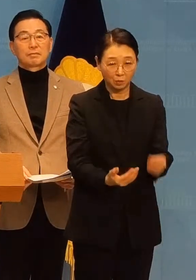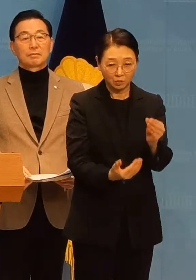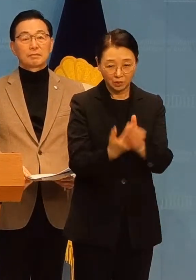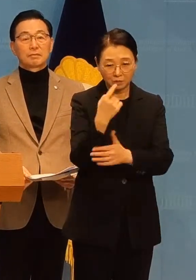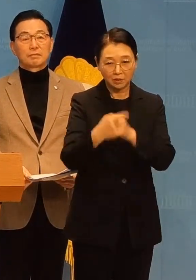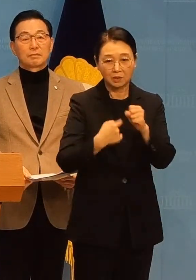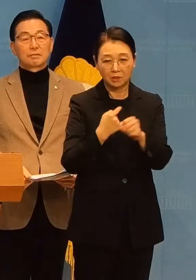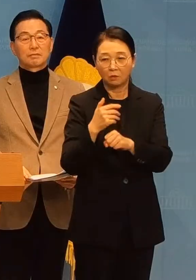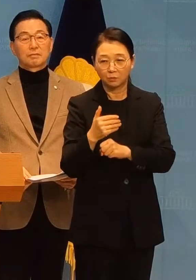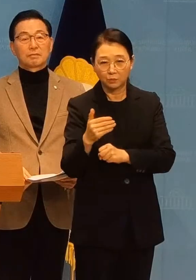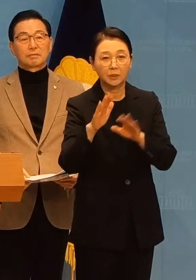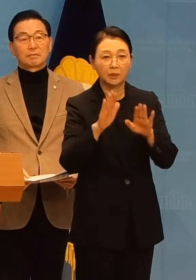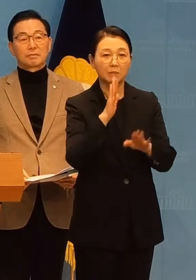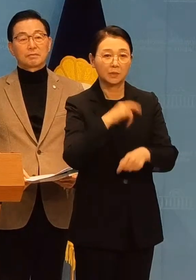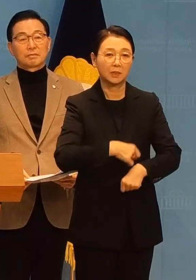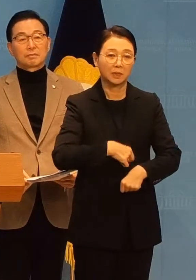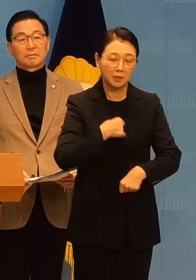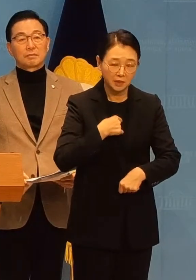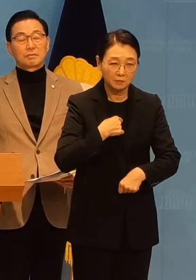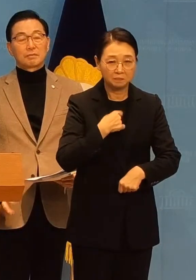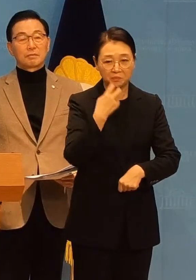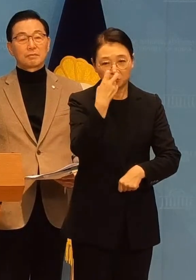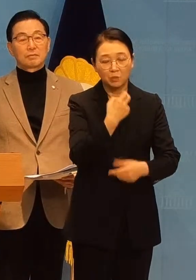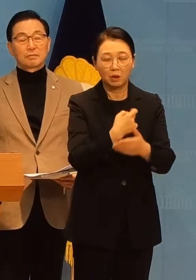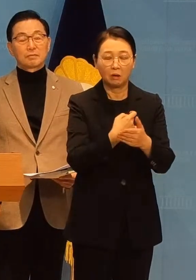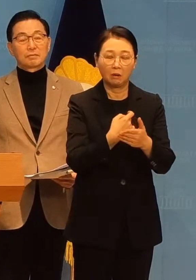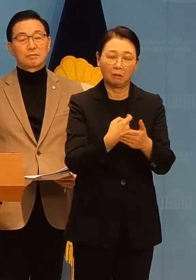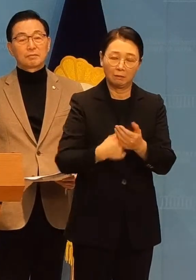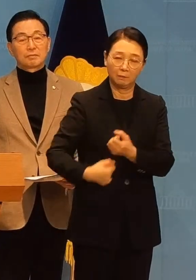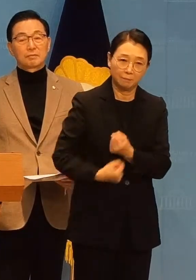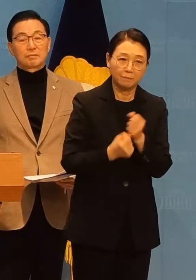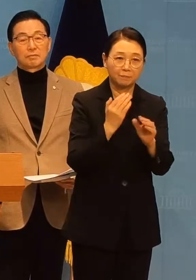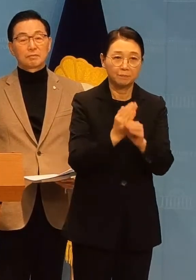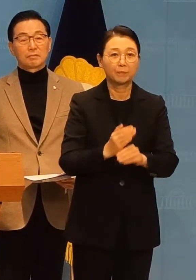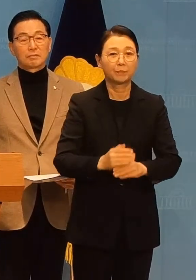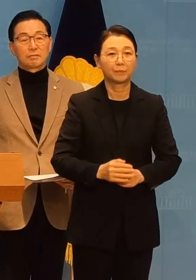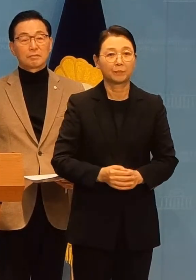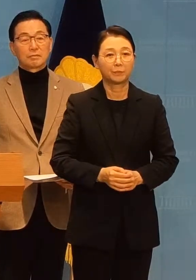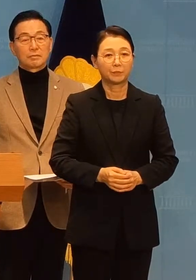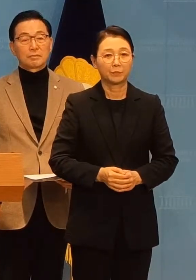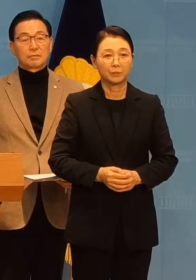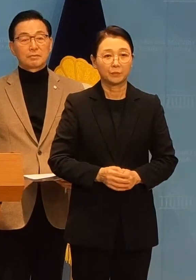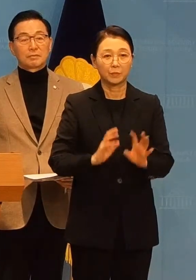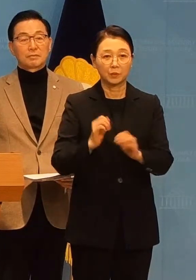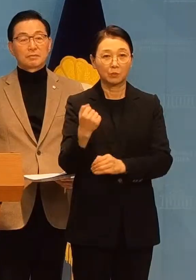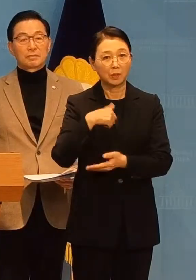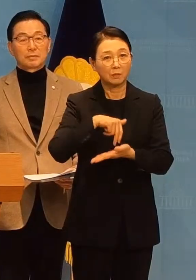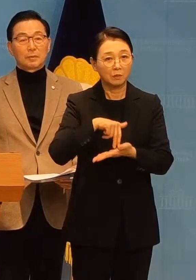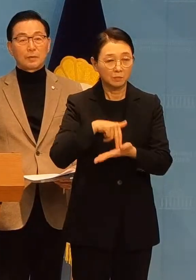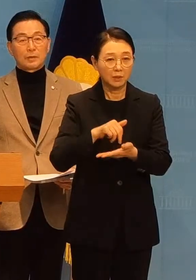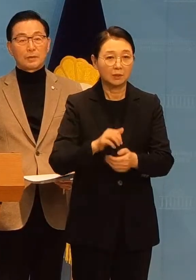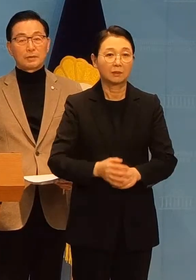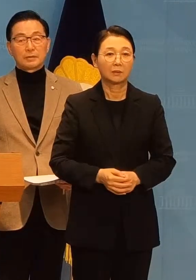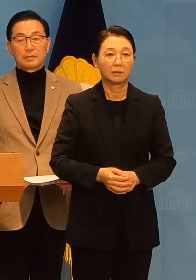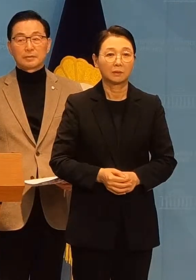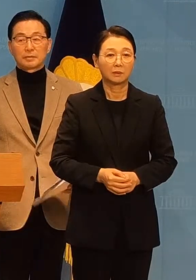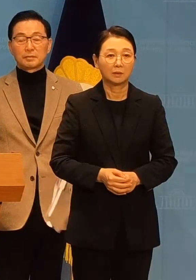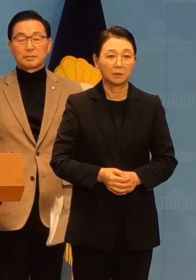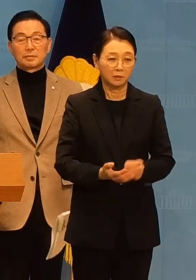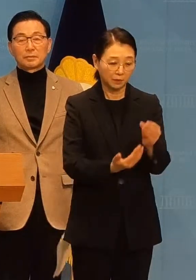넘도록 진실규명에 소극적인 태도를 견지해 왔습니다. 국민의힘은 지난 참사